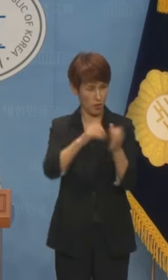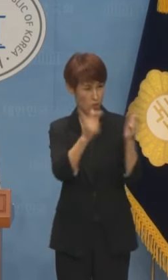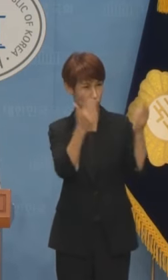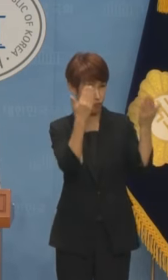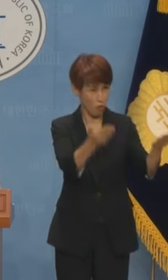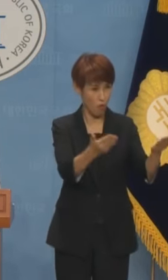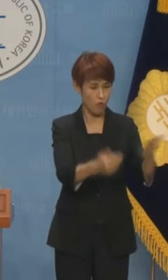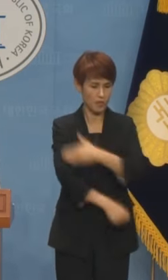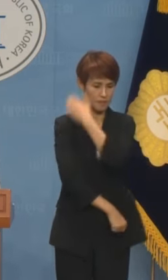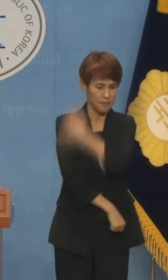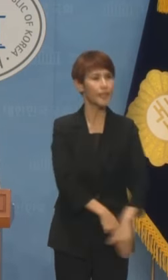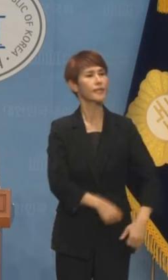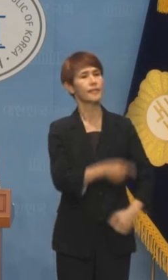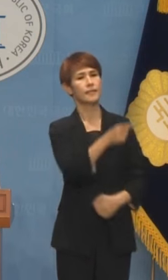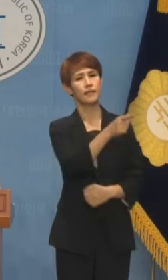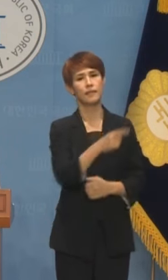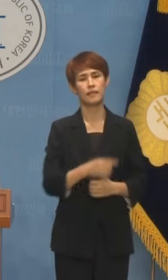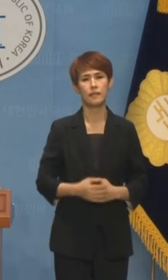기회마저 외면했습니다.